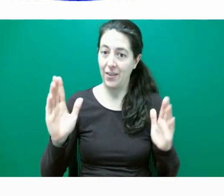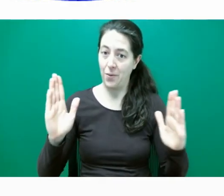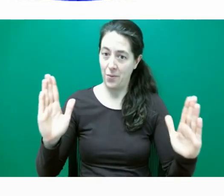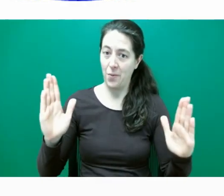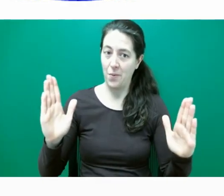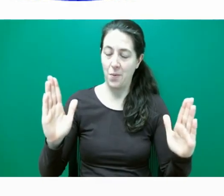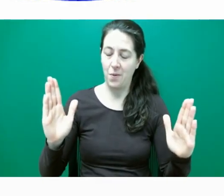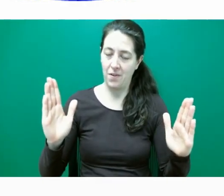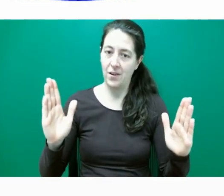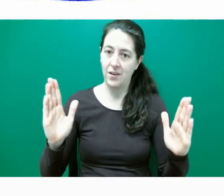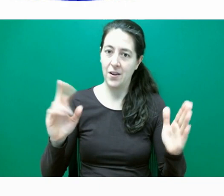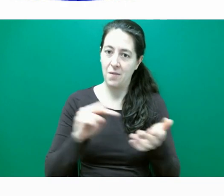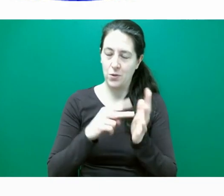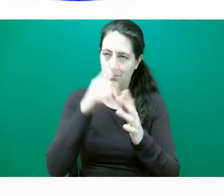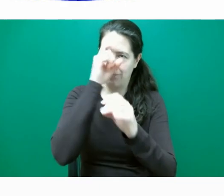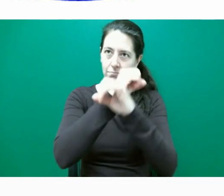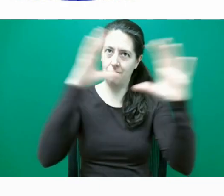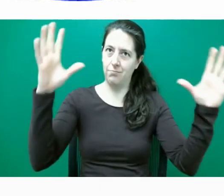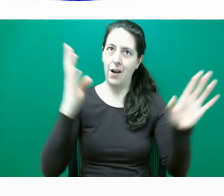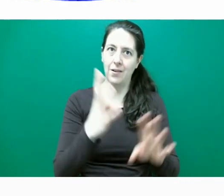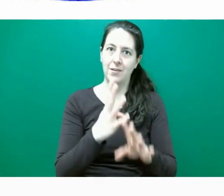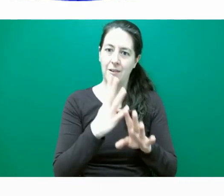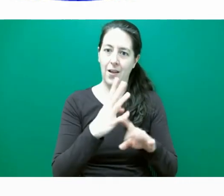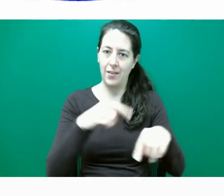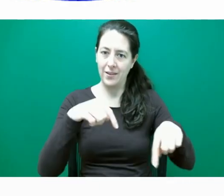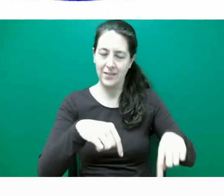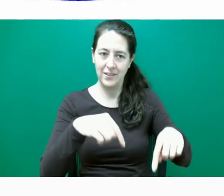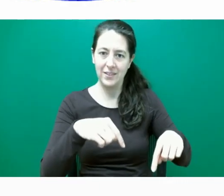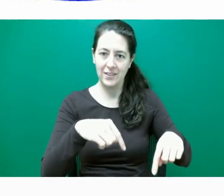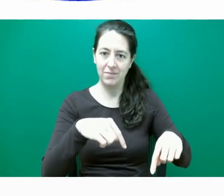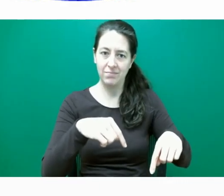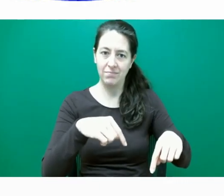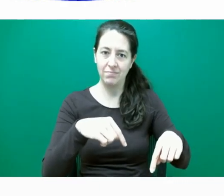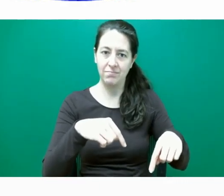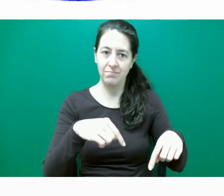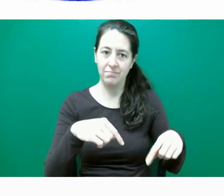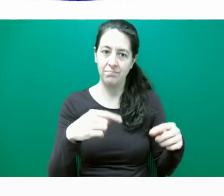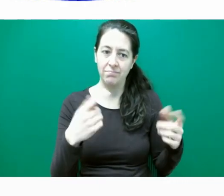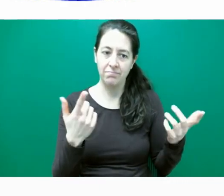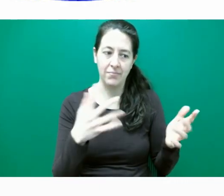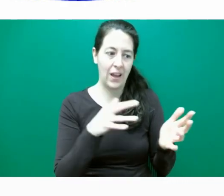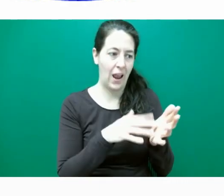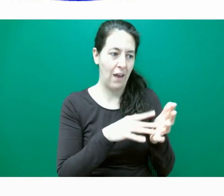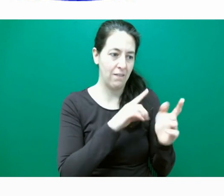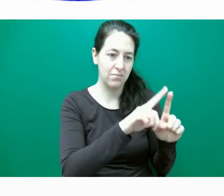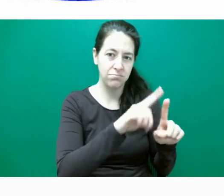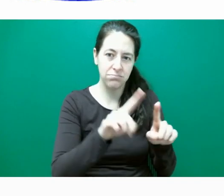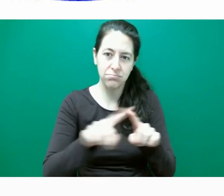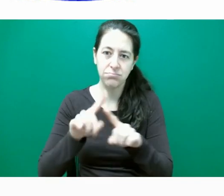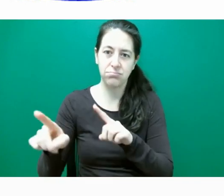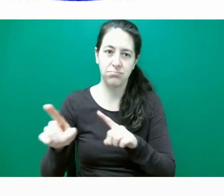aperçu de la clientèle, en quelque sorte, avec qui le type d'élèves avec qui on travaille, le groupe d'âge. Et selon